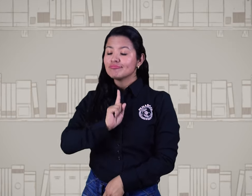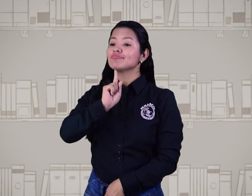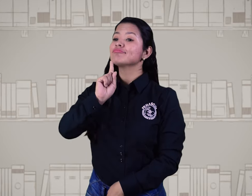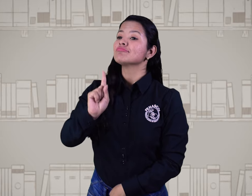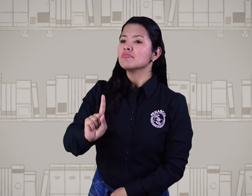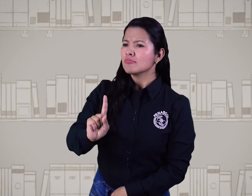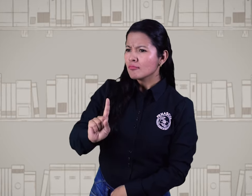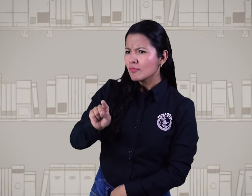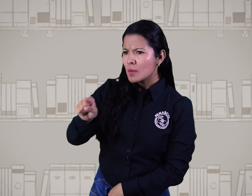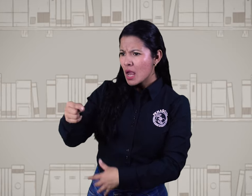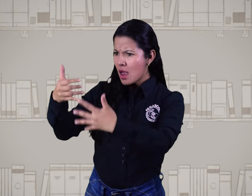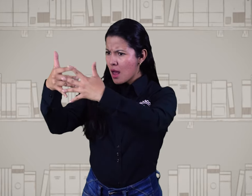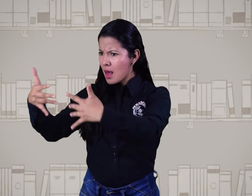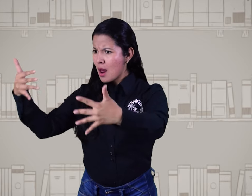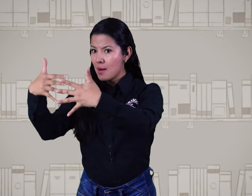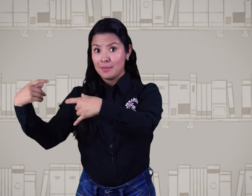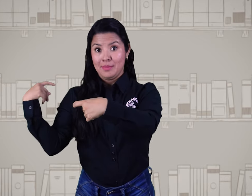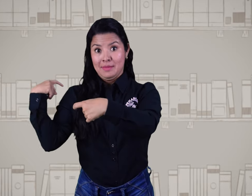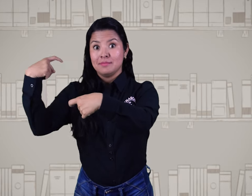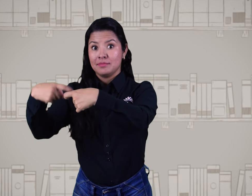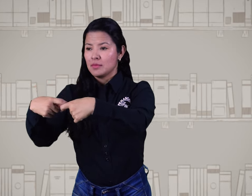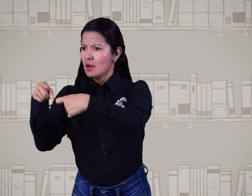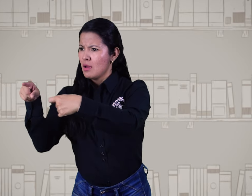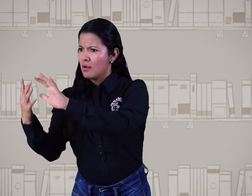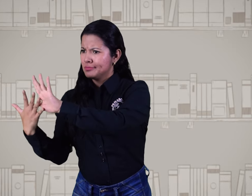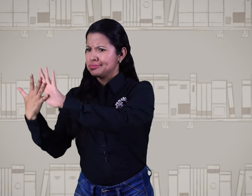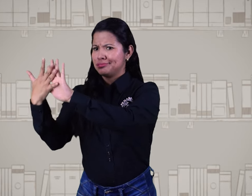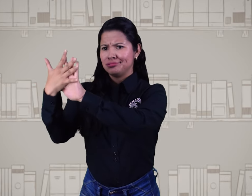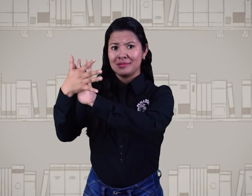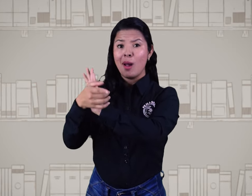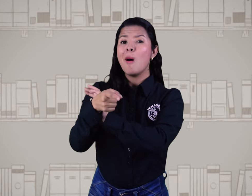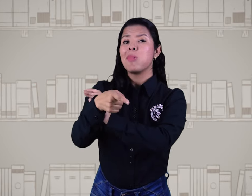Escenarios como bibliotecas, colegios, entre otros,